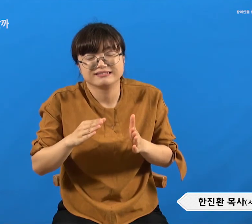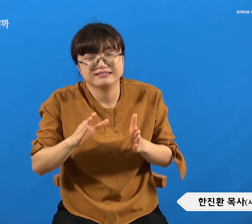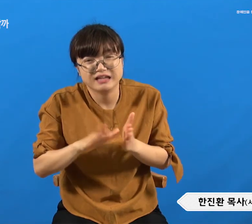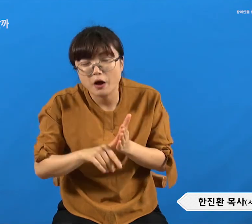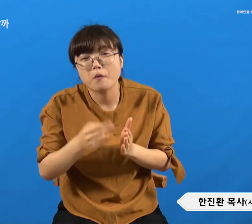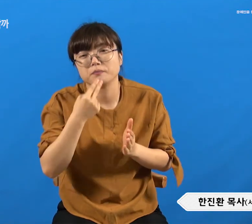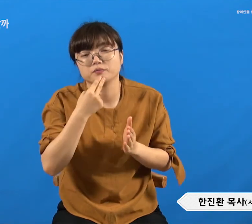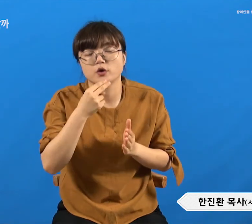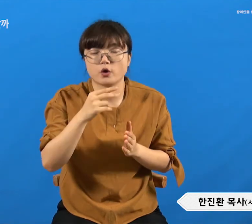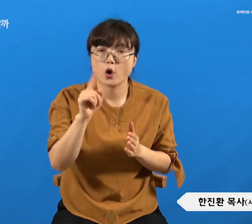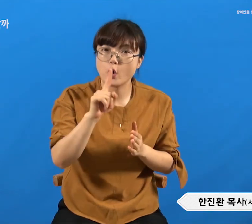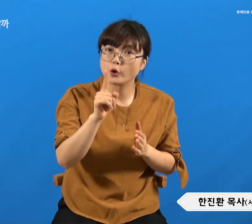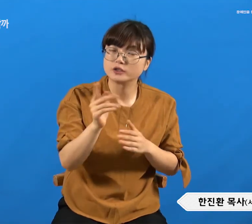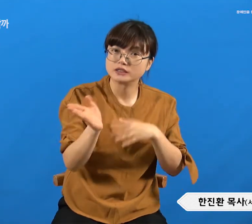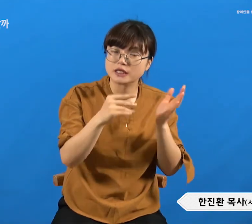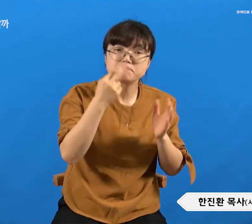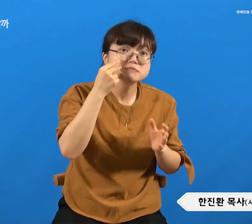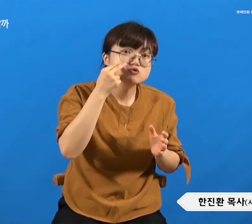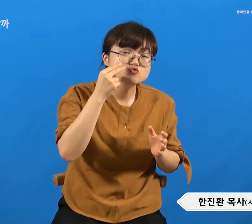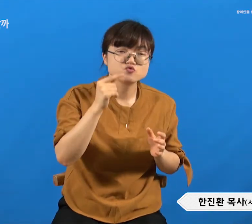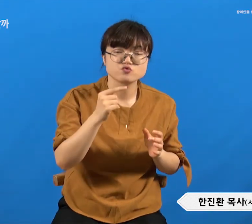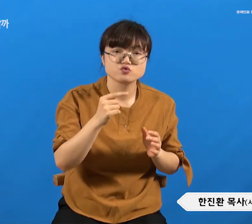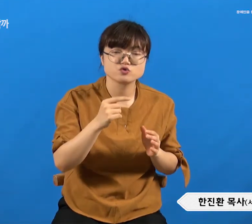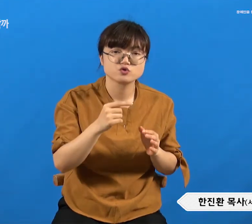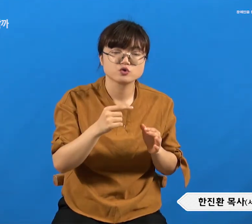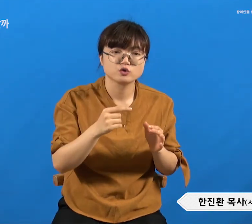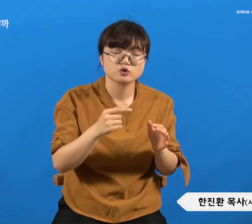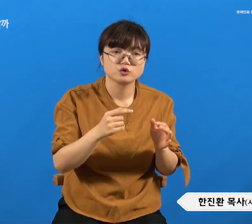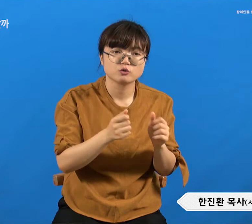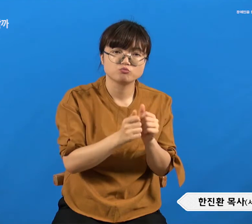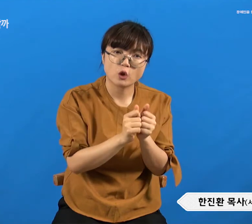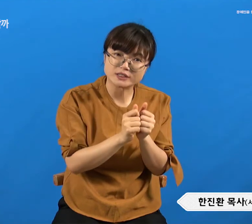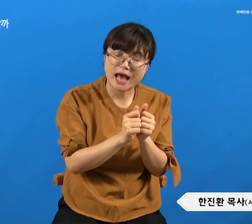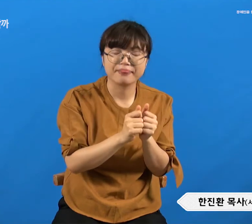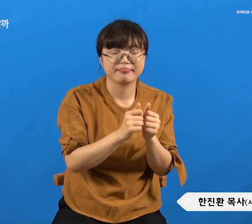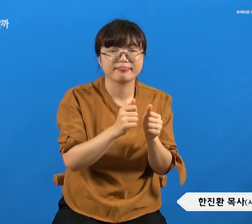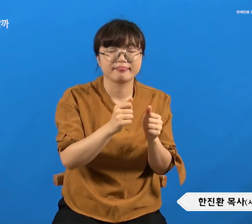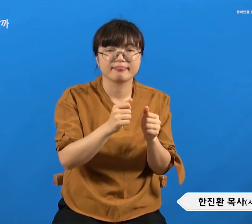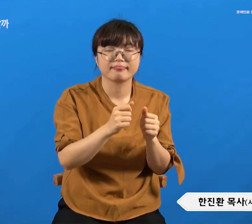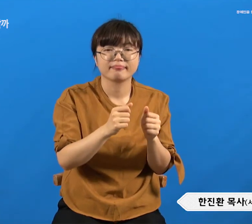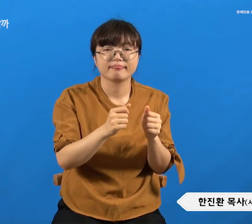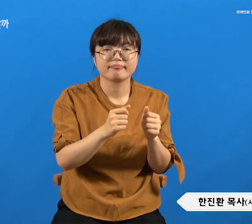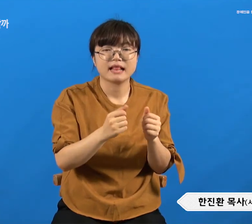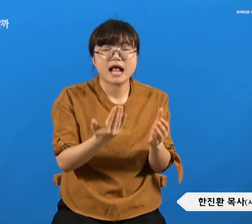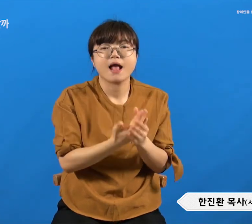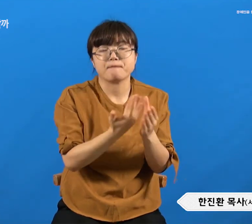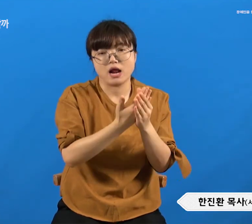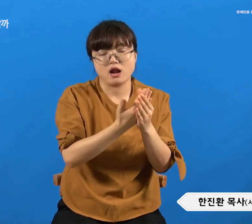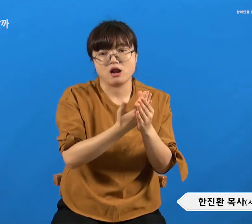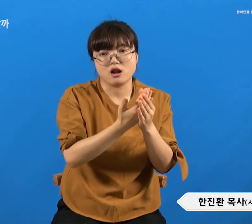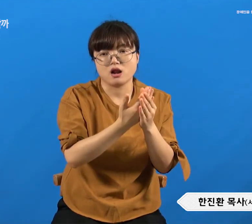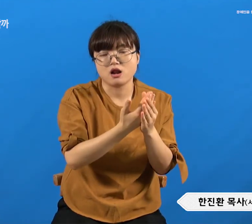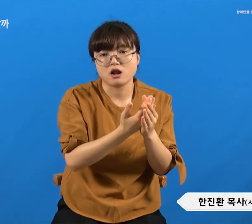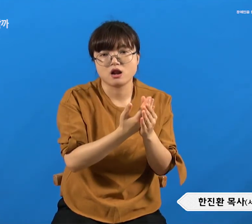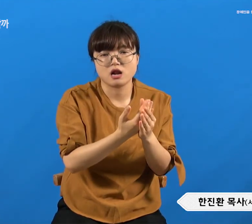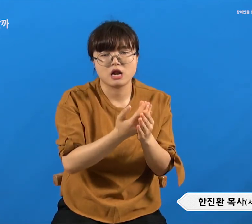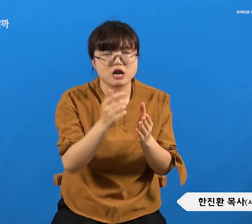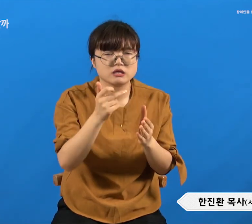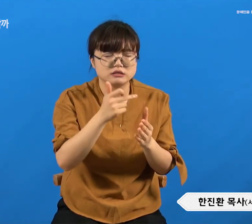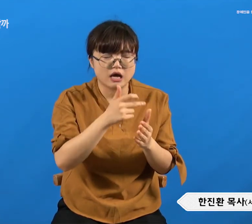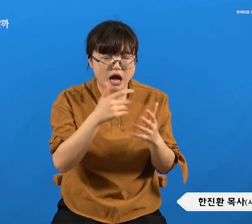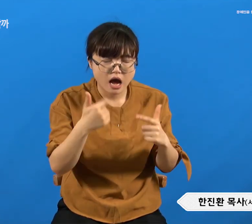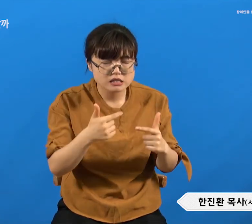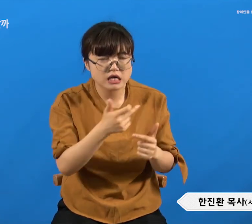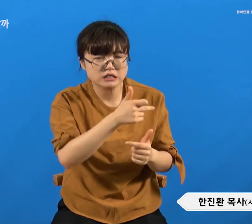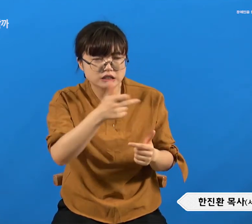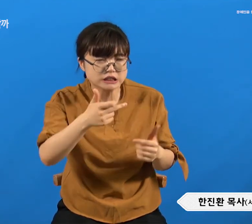돈 윌리엄스라는 사람은 미국의 한 부동산 개발업체의 대표입니다. 늘 굵직한 현안들을